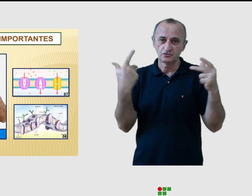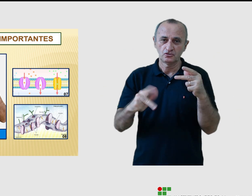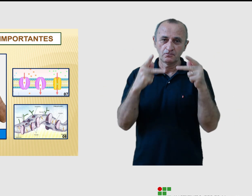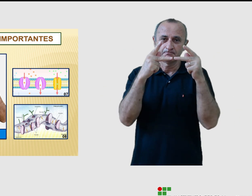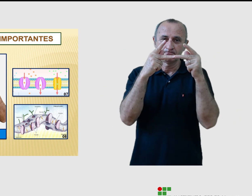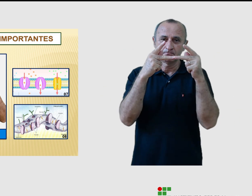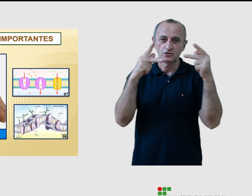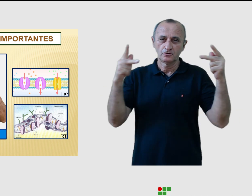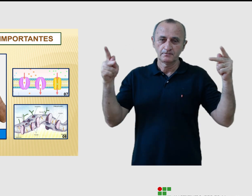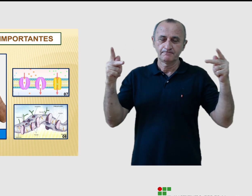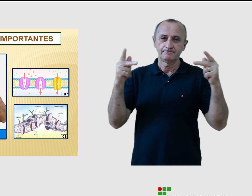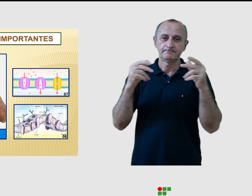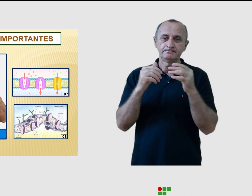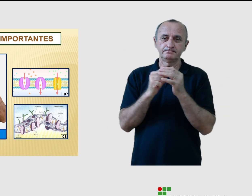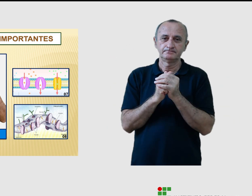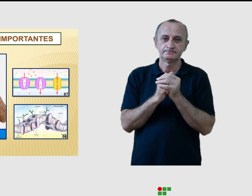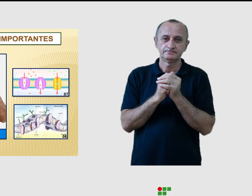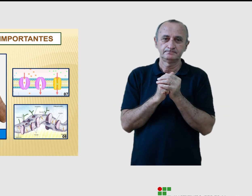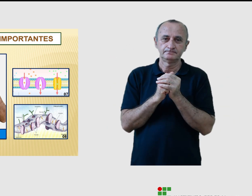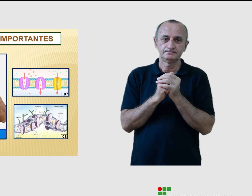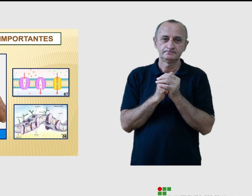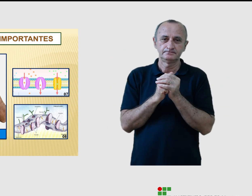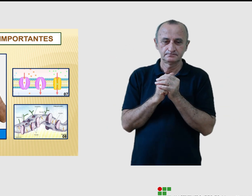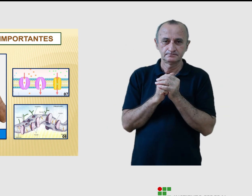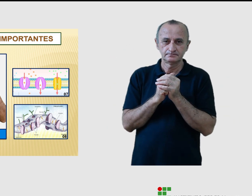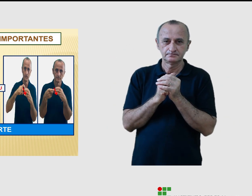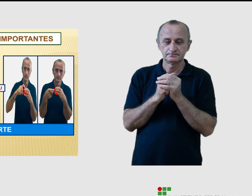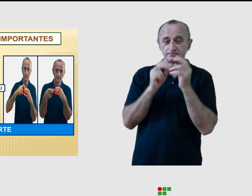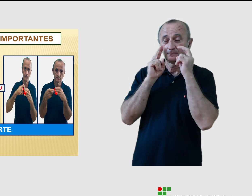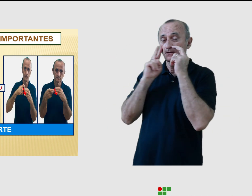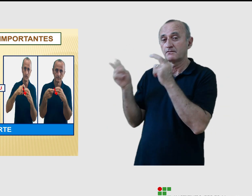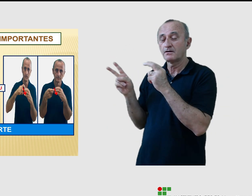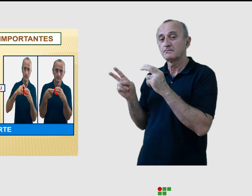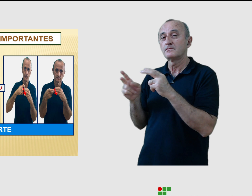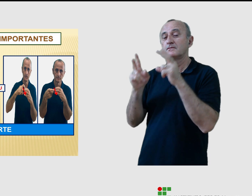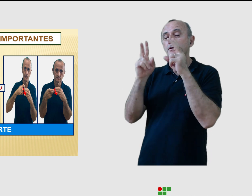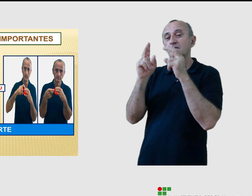Veja o sinal proteínas.